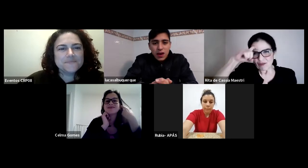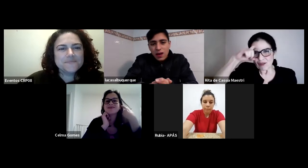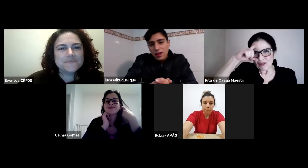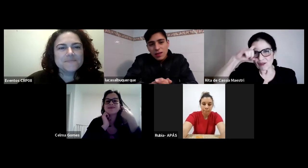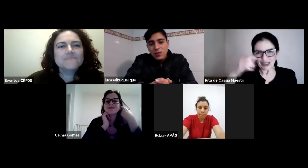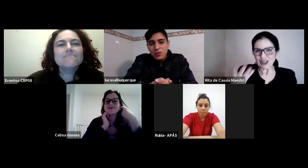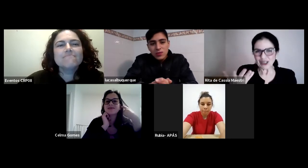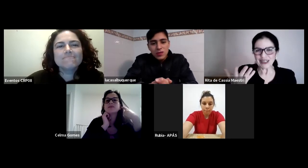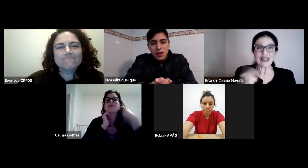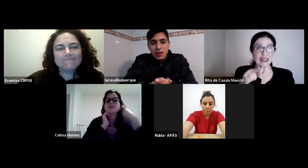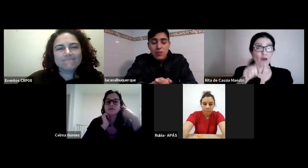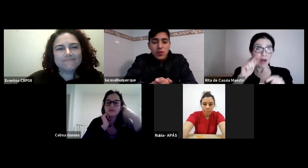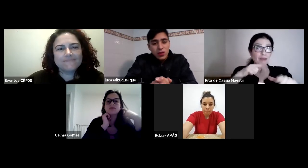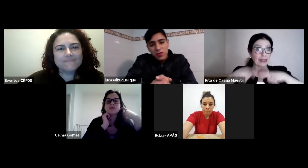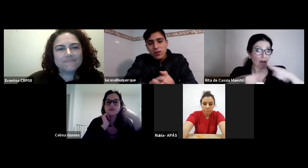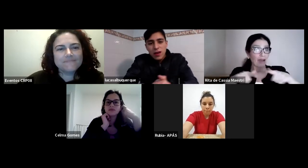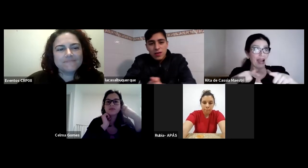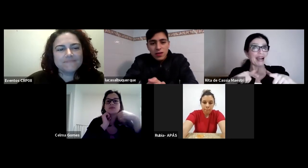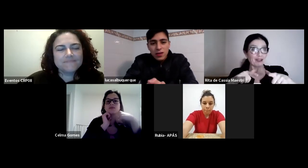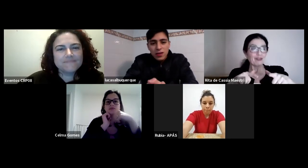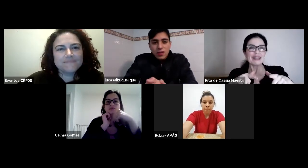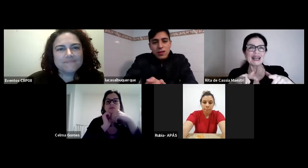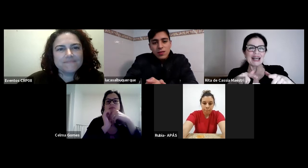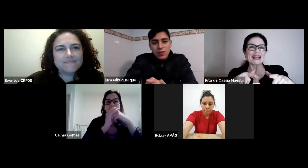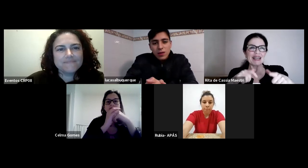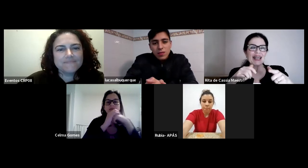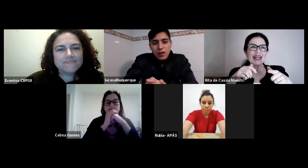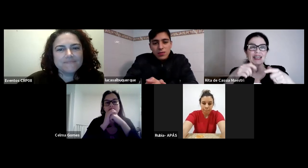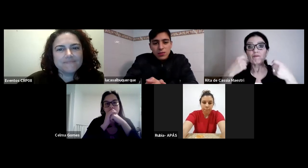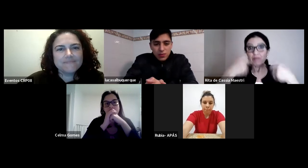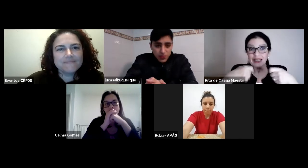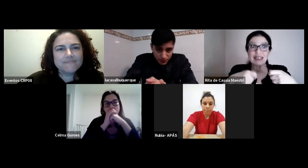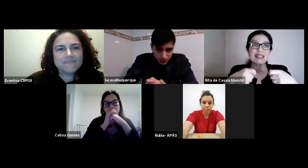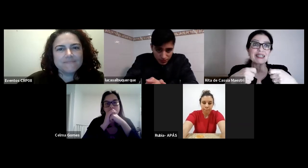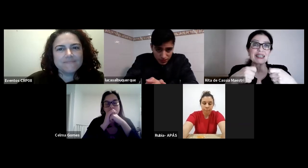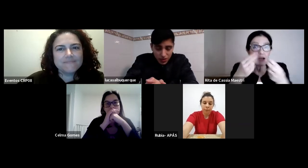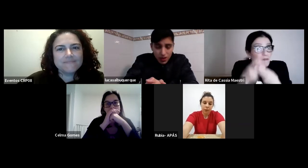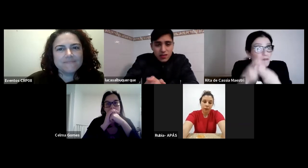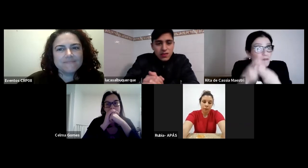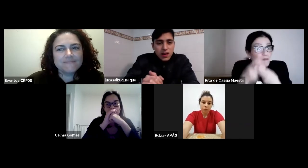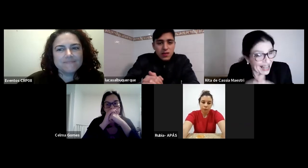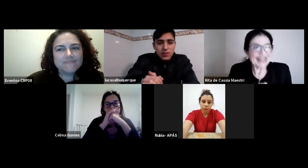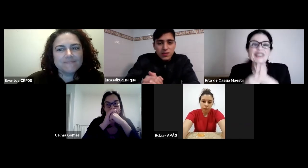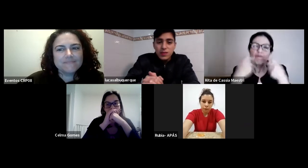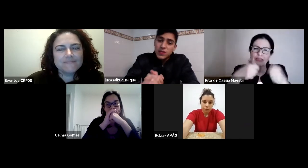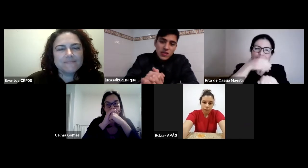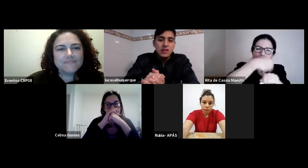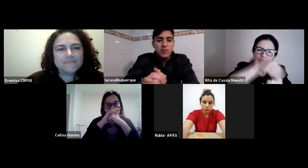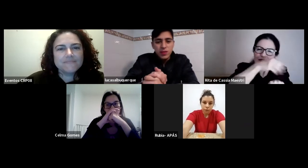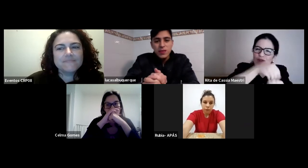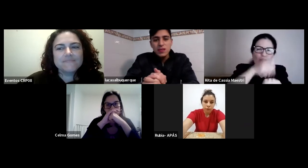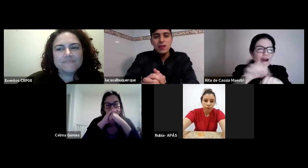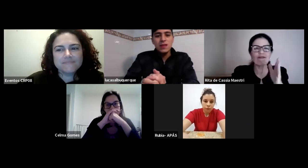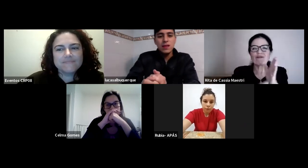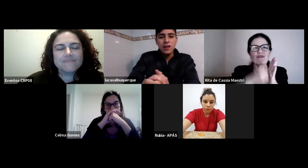Porque é a área que tem surdos, né? E tem muita dificuldade. Então, é um trabalho necessário. E precisa ter